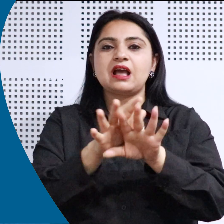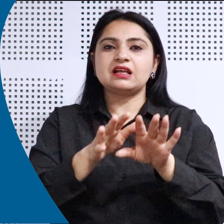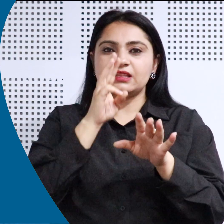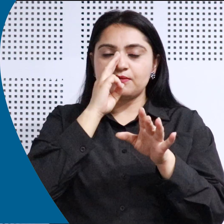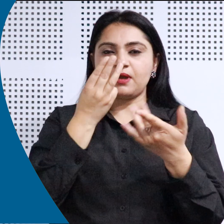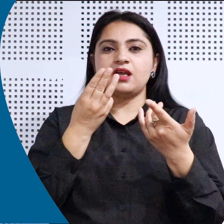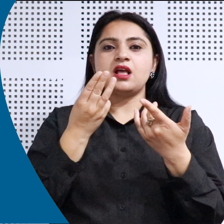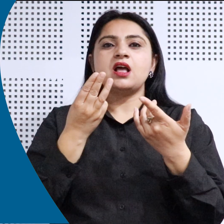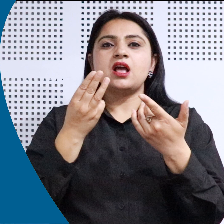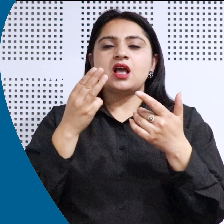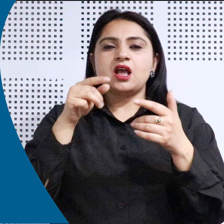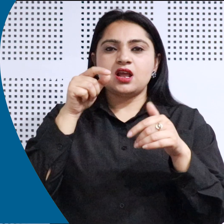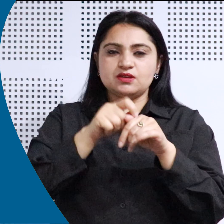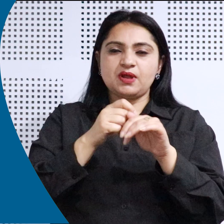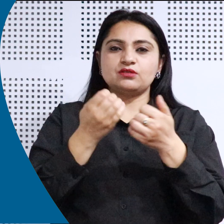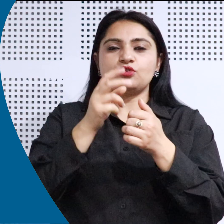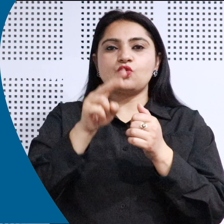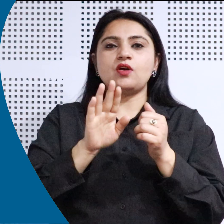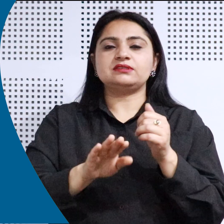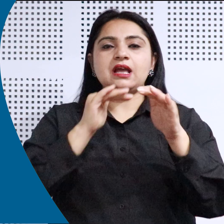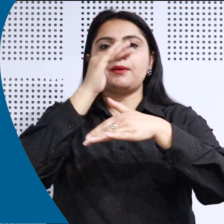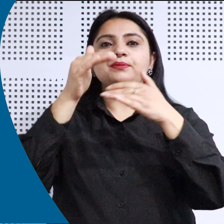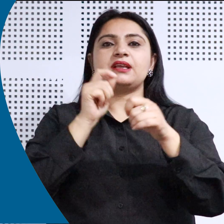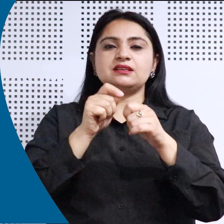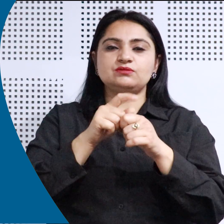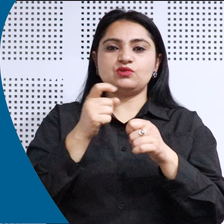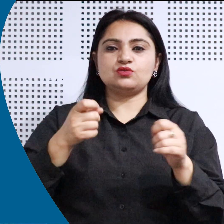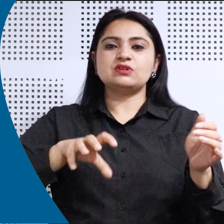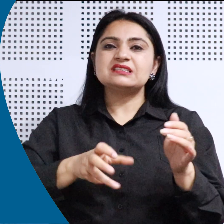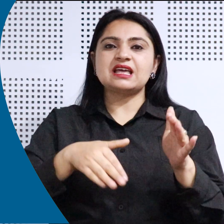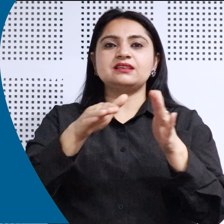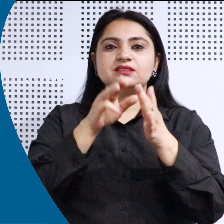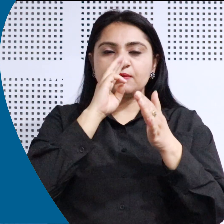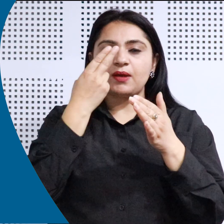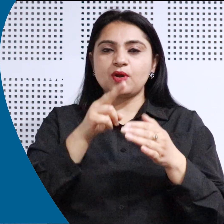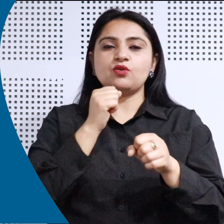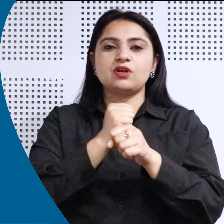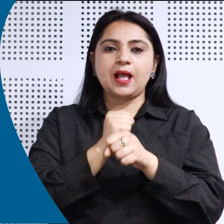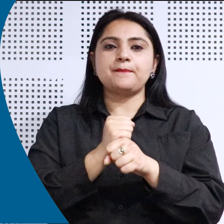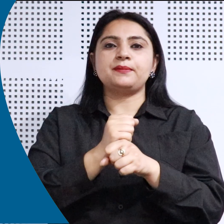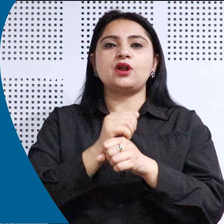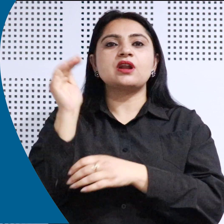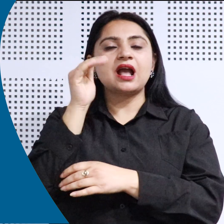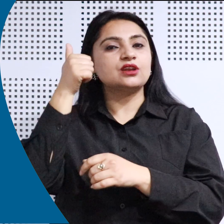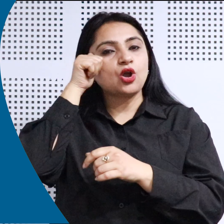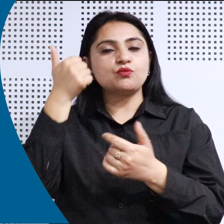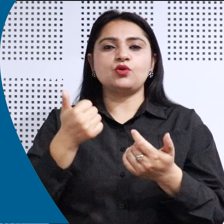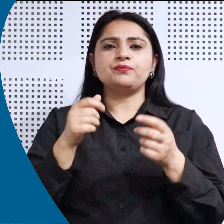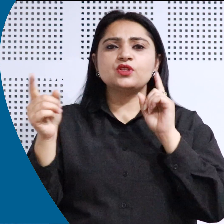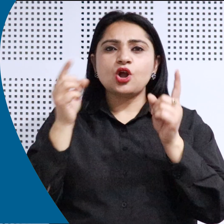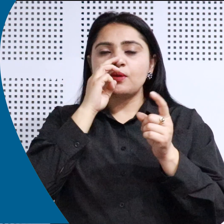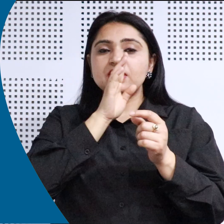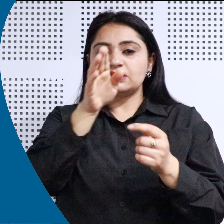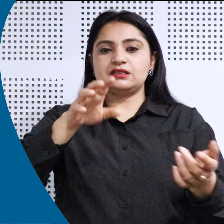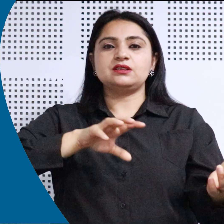चाहिँ ऐन कानून निर्माण गरेको अवस्था रहेको छ। विकास निर्माणका लागि स्थानीय स्तरमा भएका काम र नागरिकको अनुभव। नगरपालिकामा जाँदाखेरि